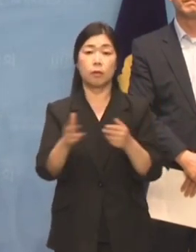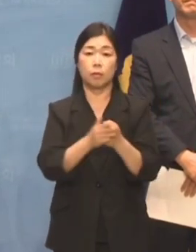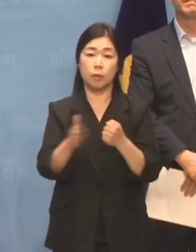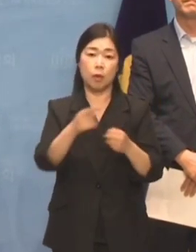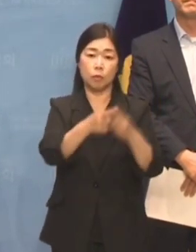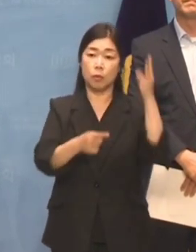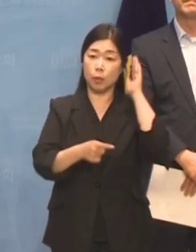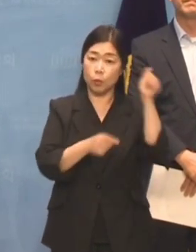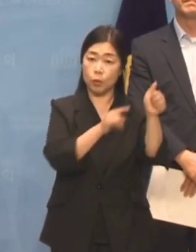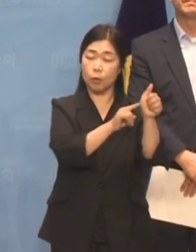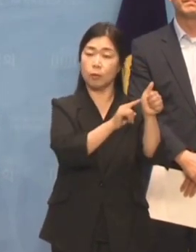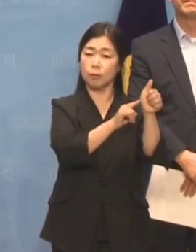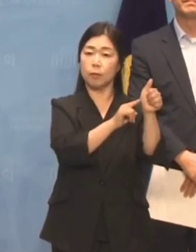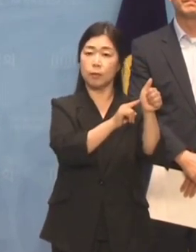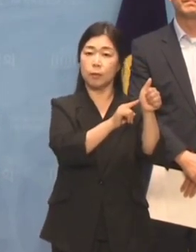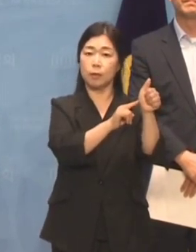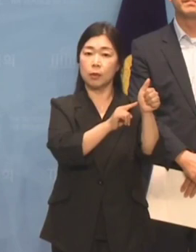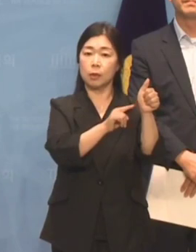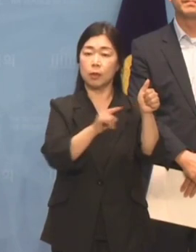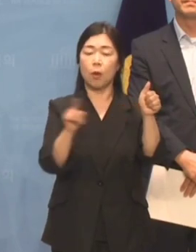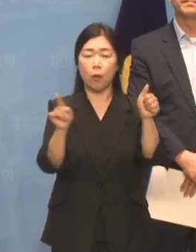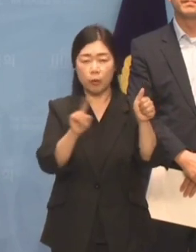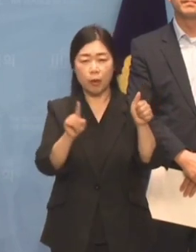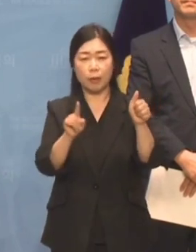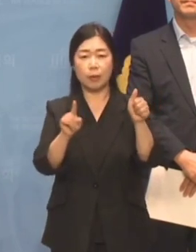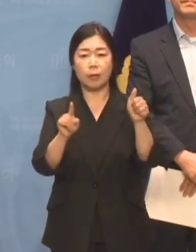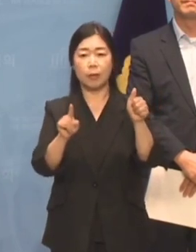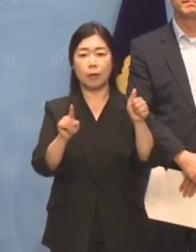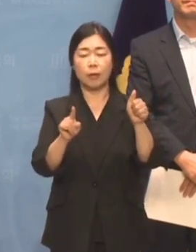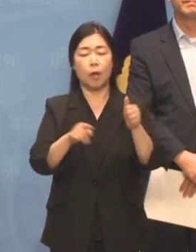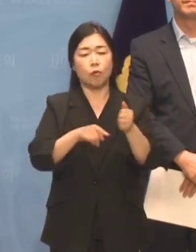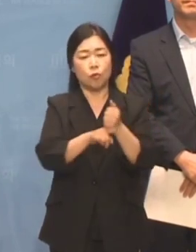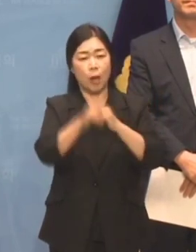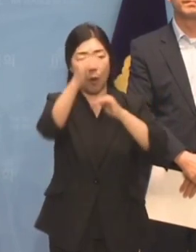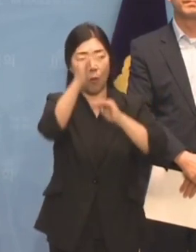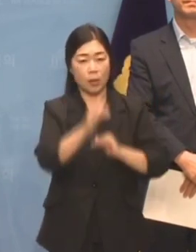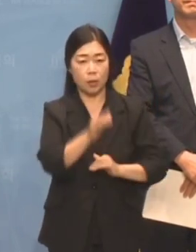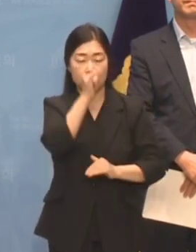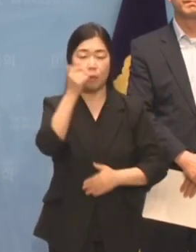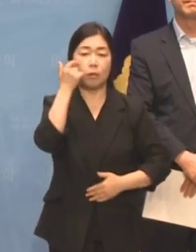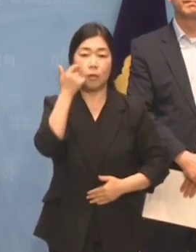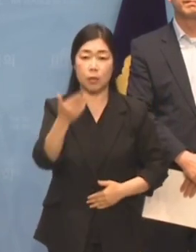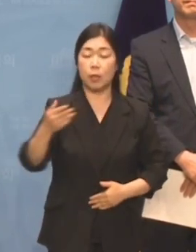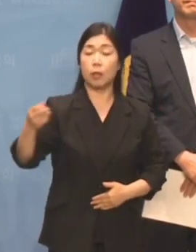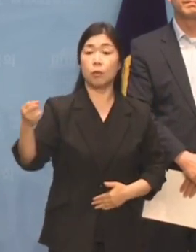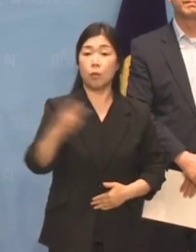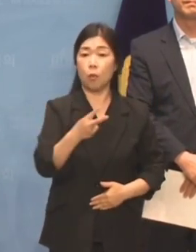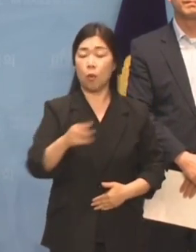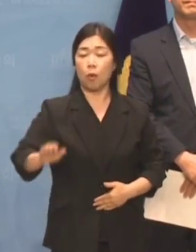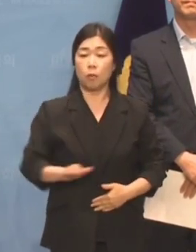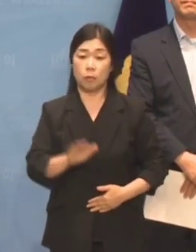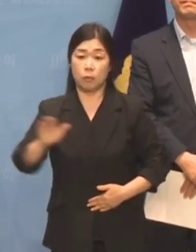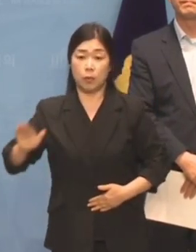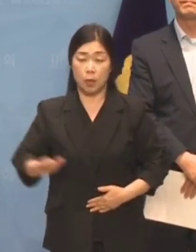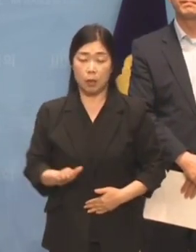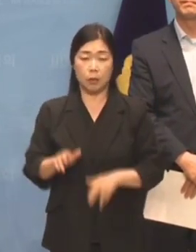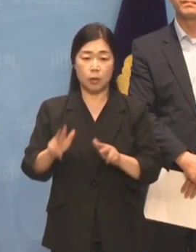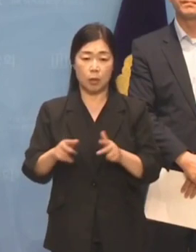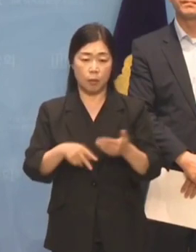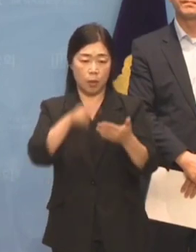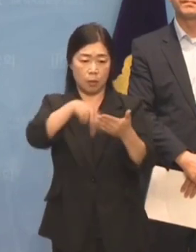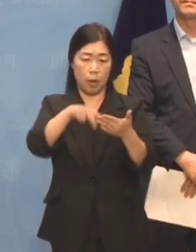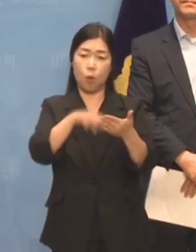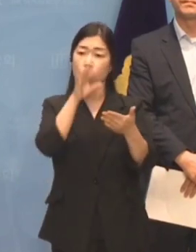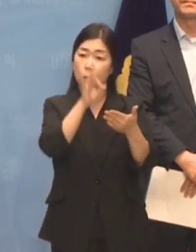대해서 윤석열 대통령은 어떠한 수사 과정이 있었고 그리고 저희가 지금 보고